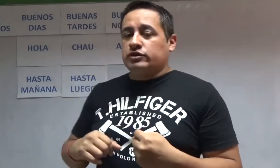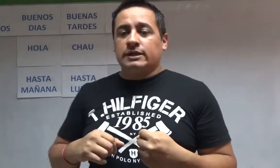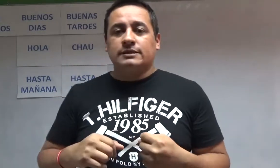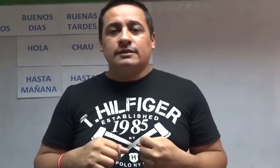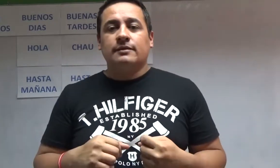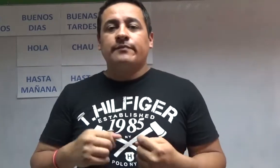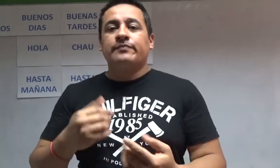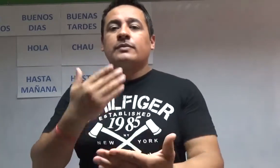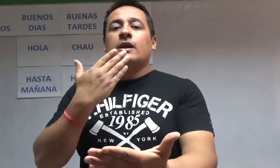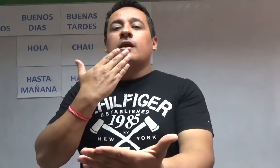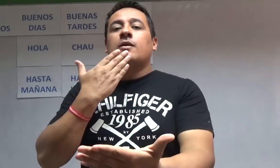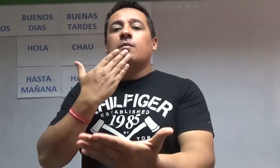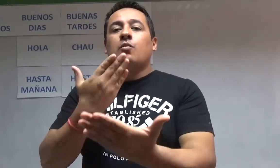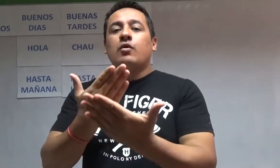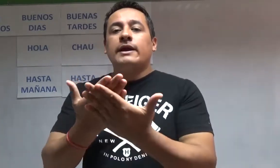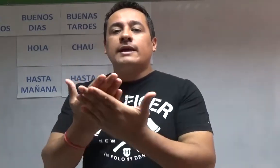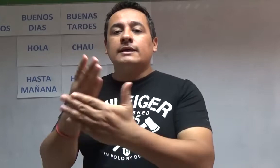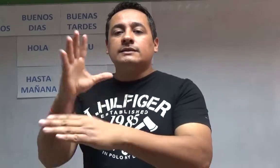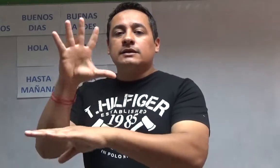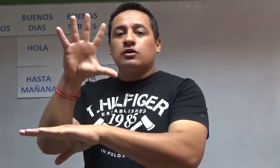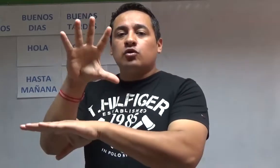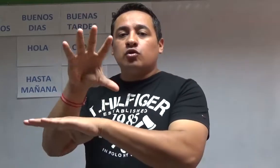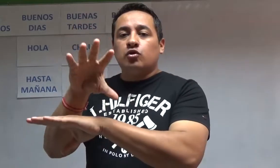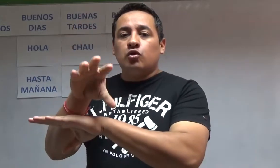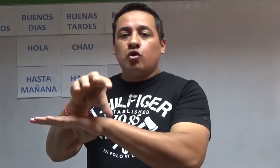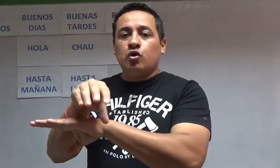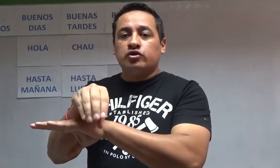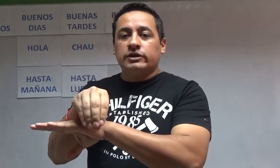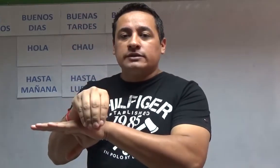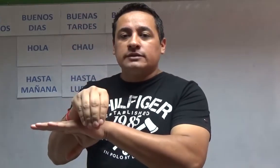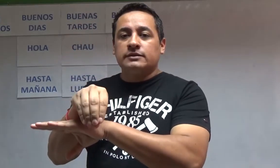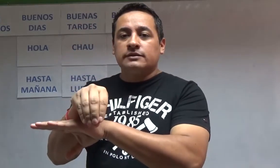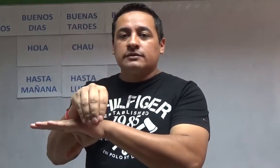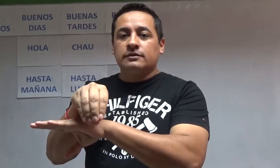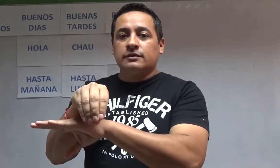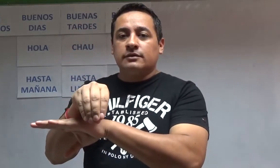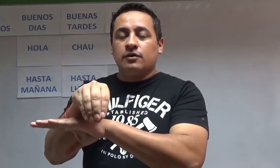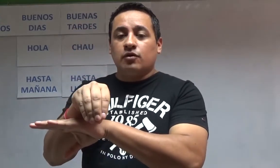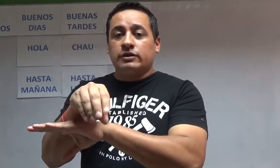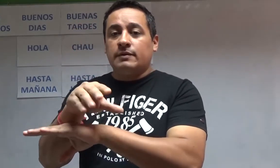noches. Buenas noches. Otra vez,